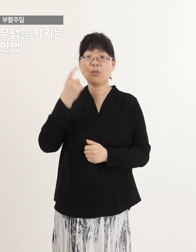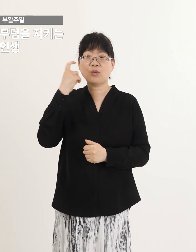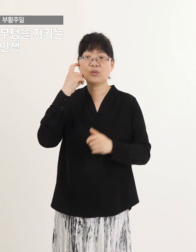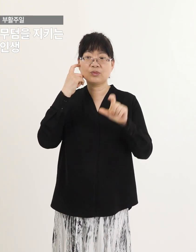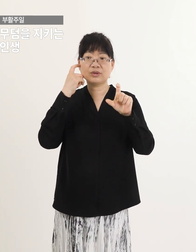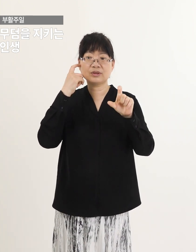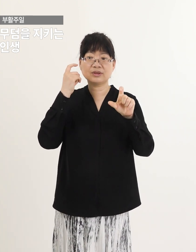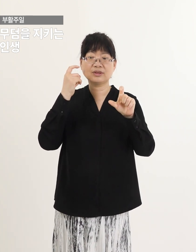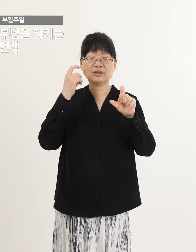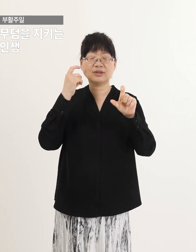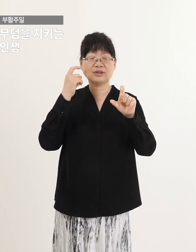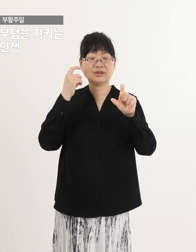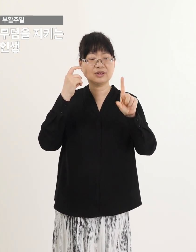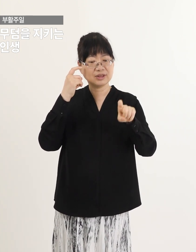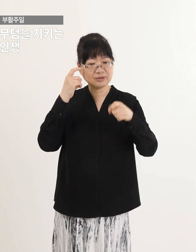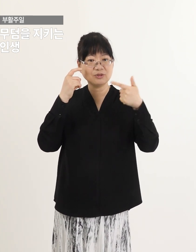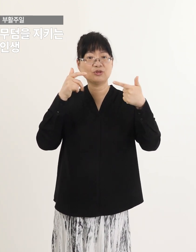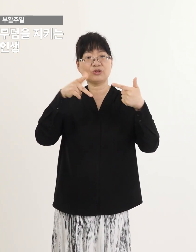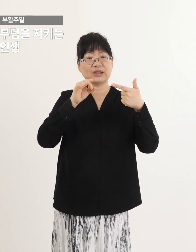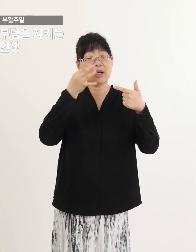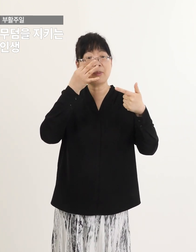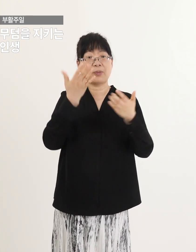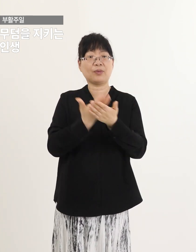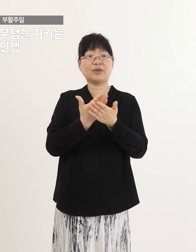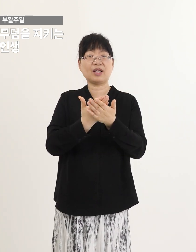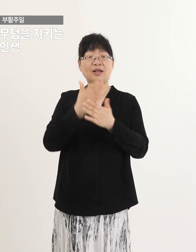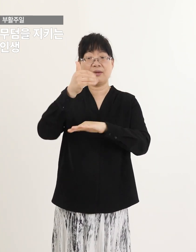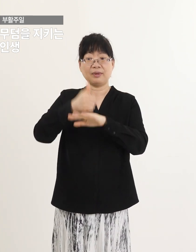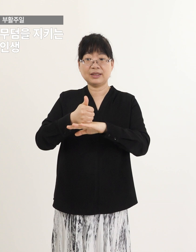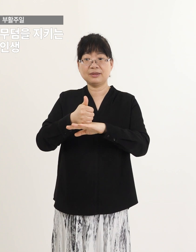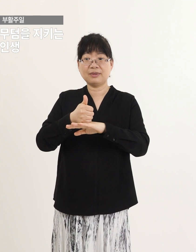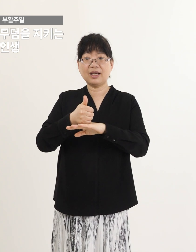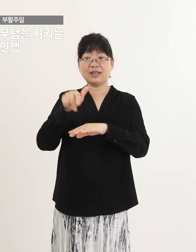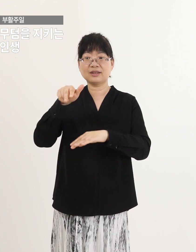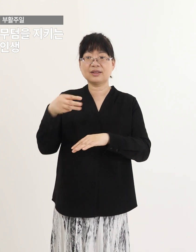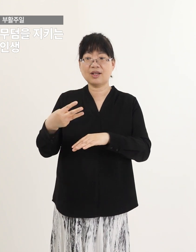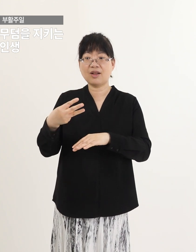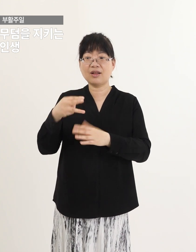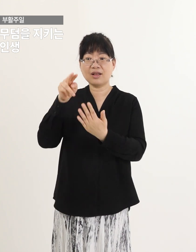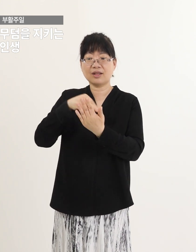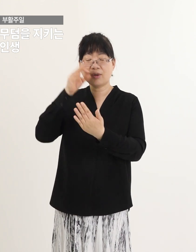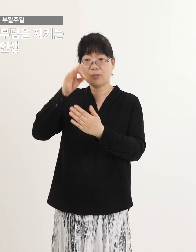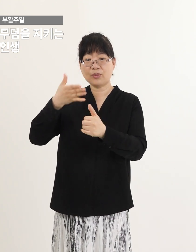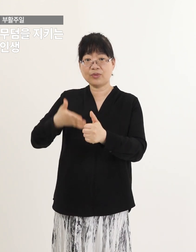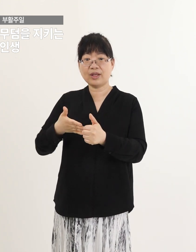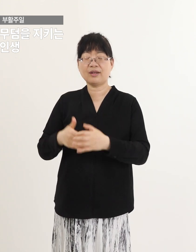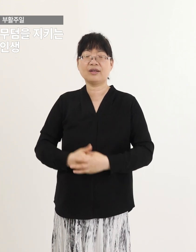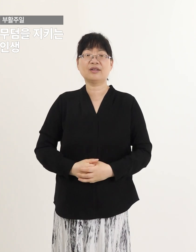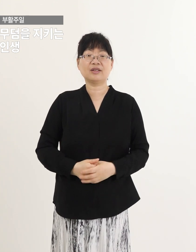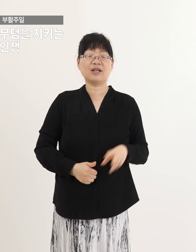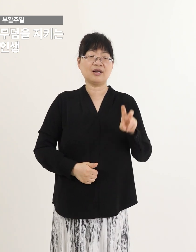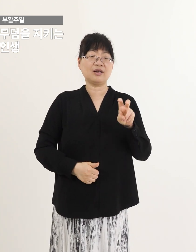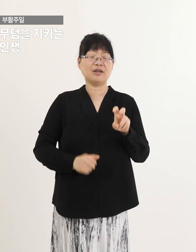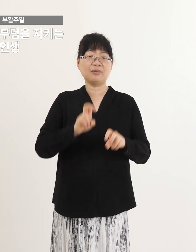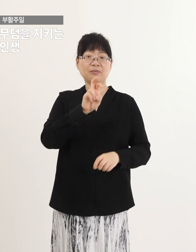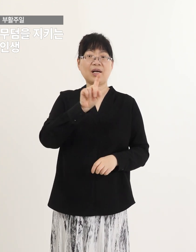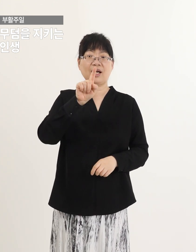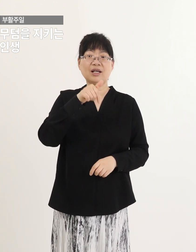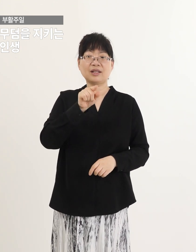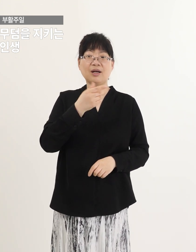다시 16장을 다시 한번 띄워주실까요? 마지막 절을 한번 보세요. 마가복음